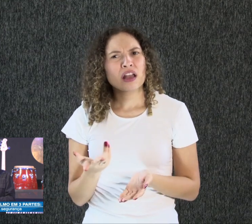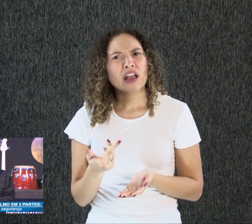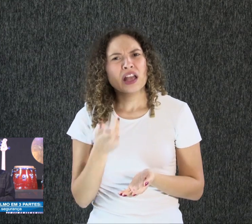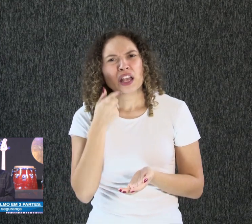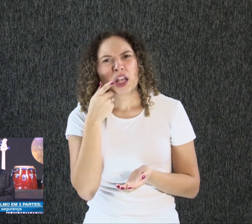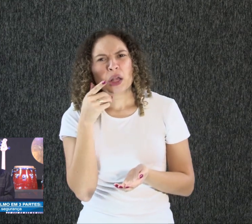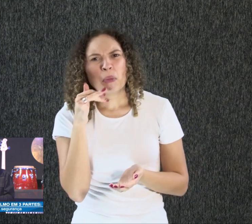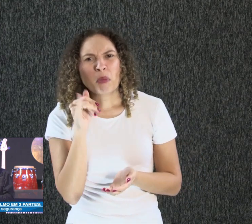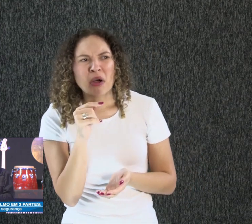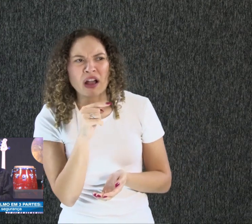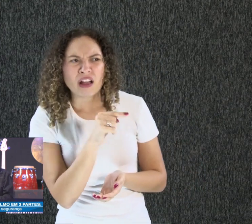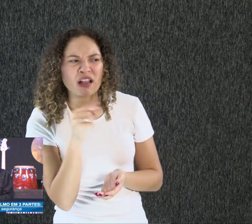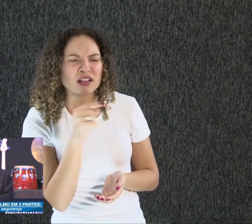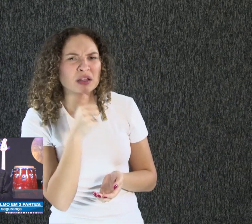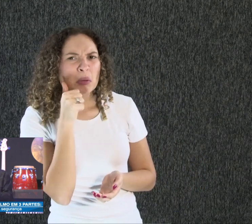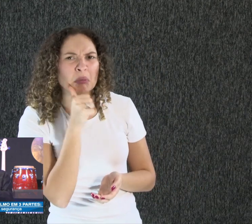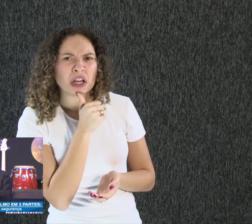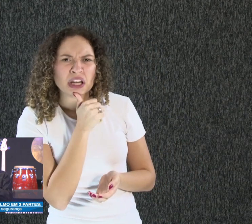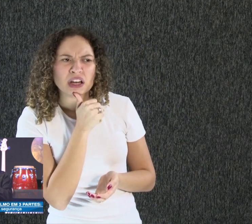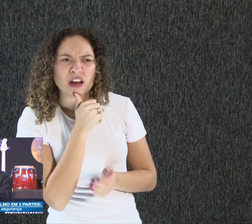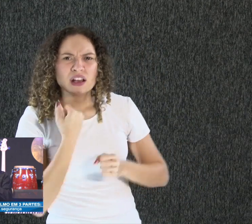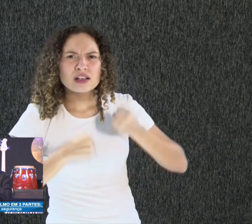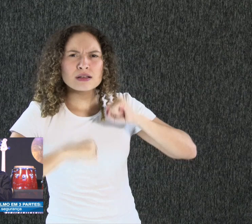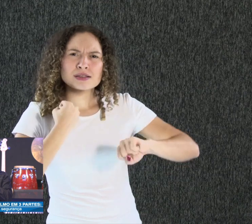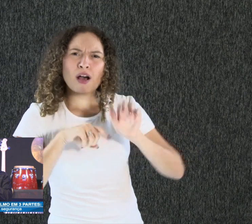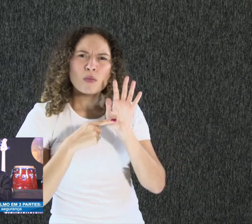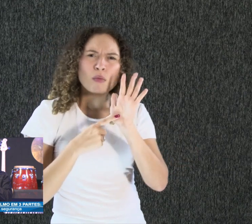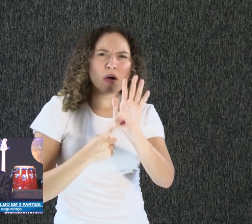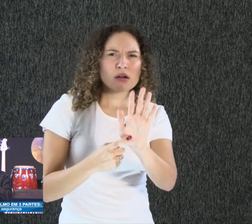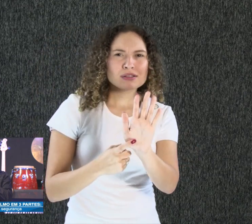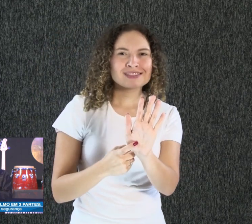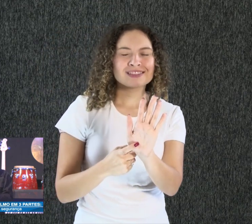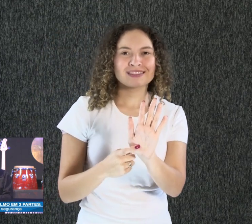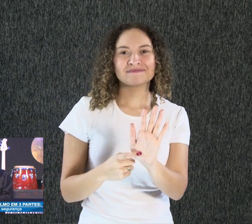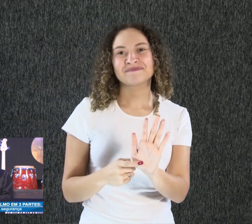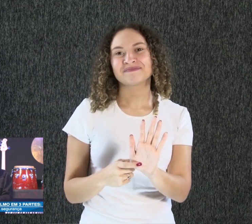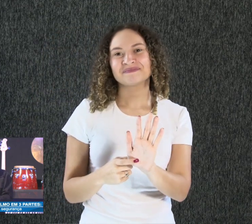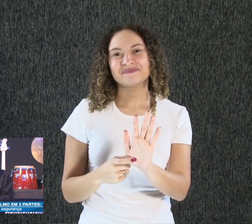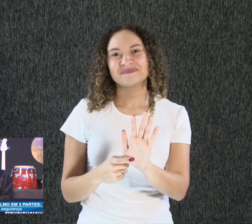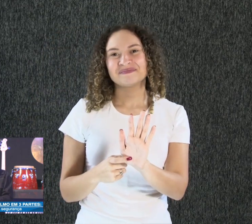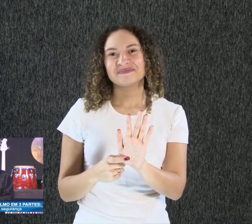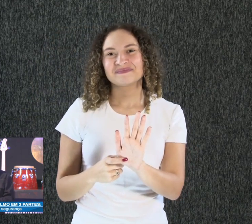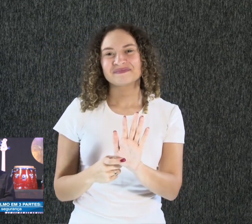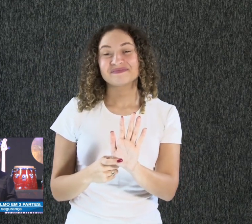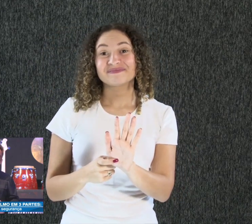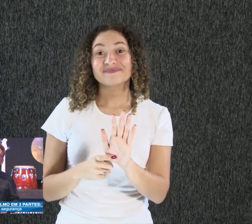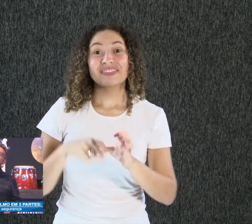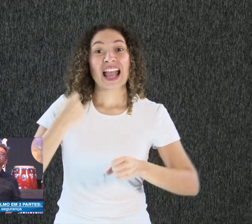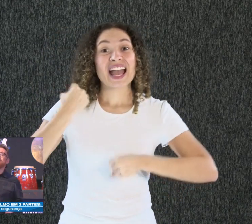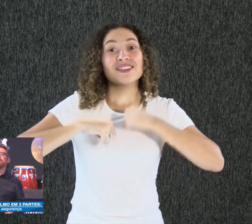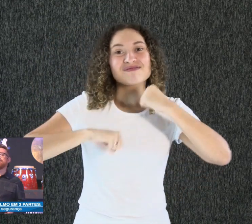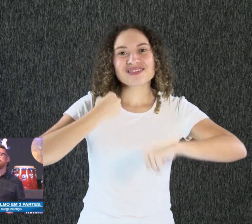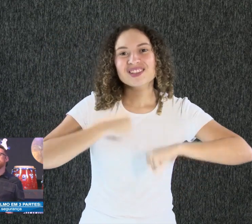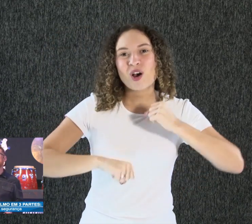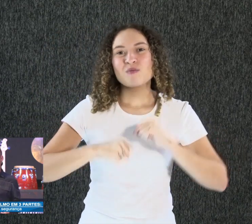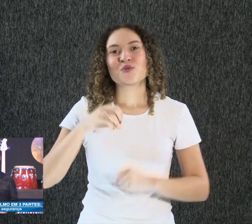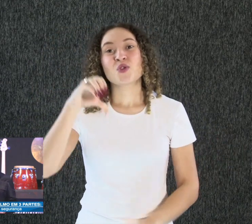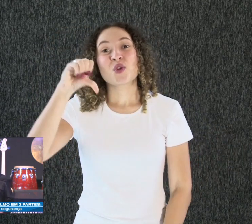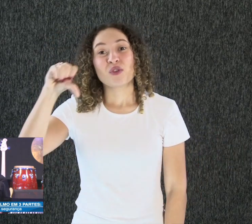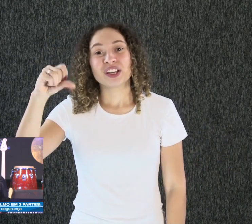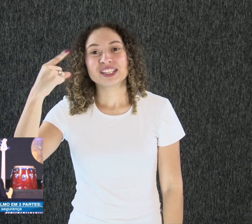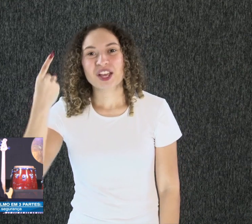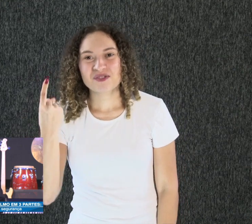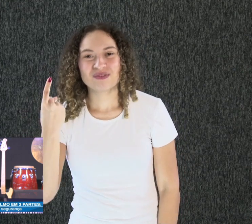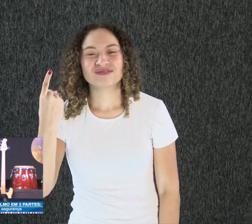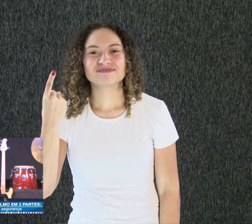Mas, e quem é este pai que o salmista apresenta? Quem é este pai? E aí no texto, gente, nesse